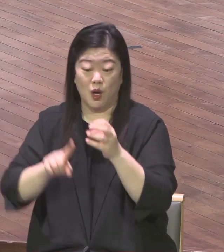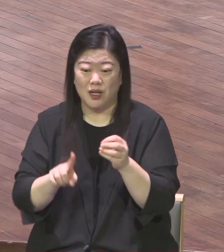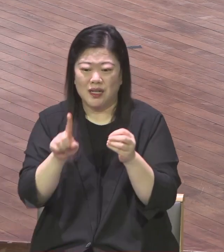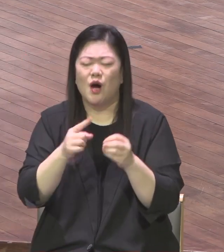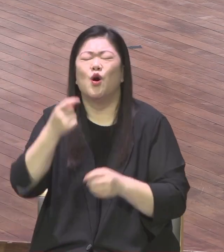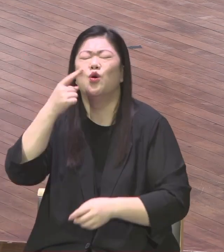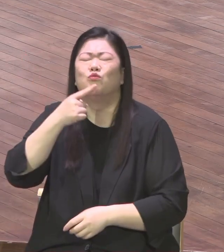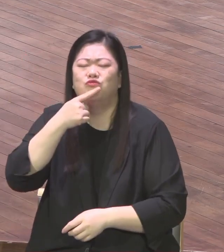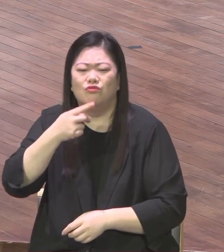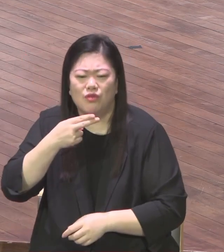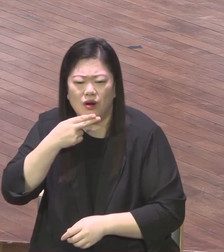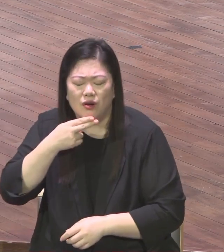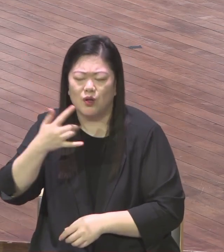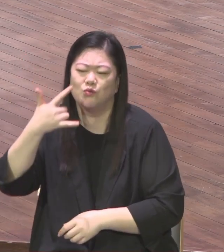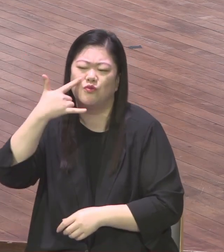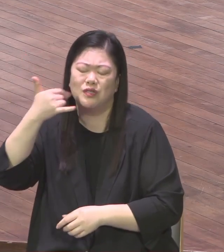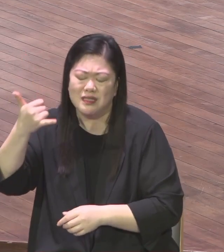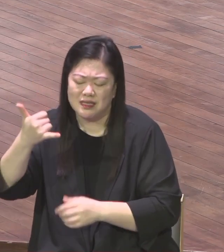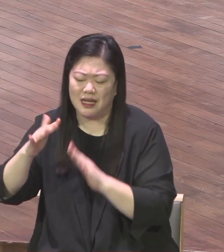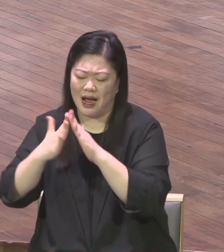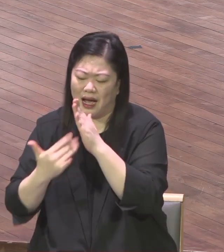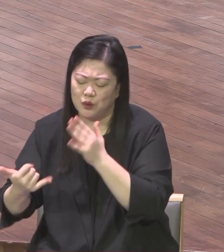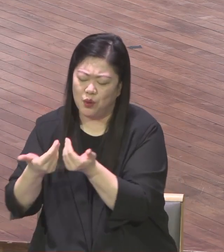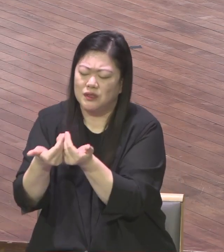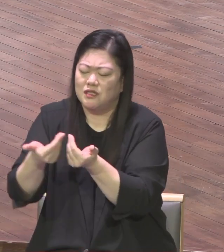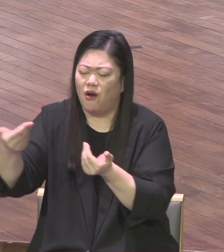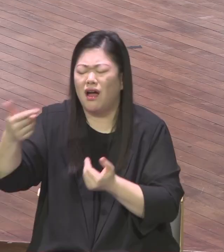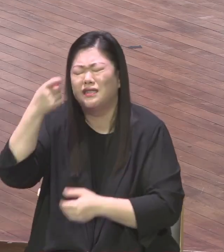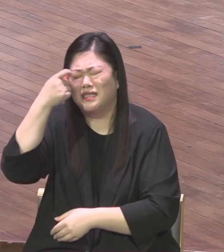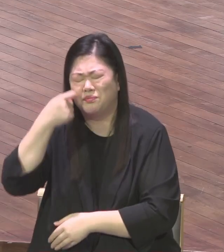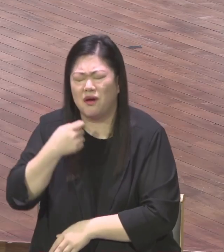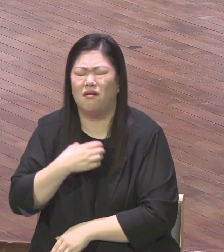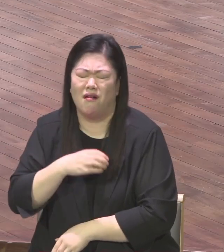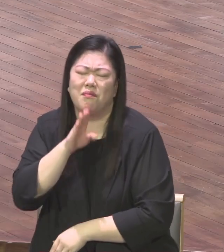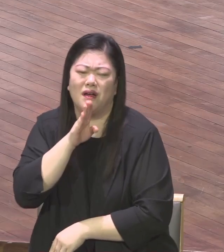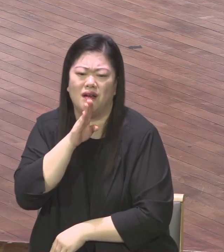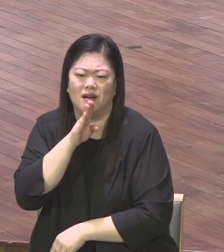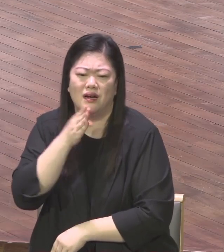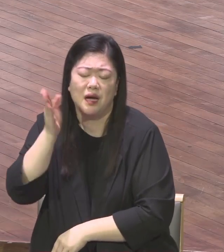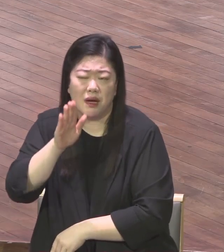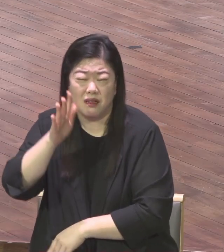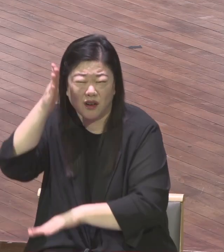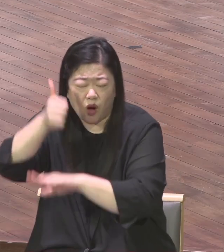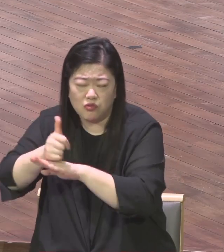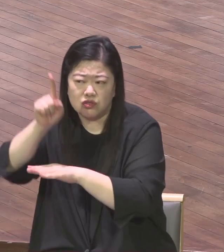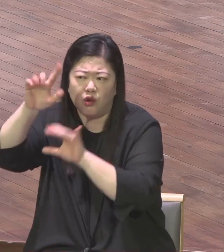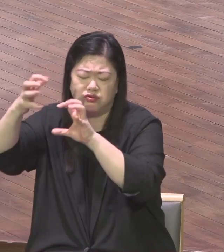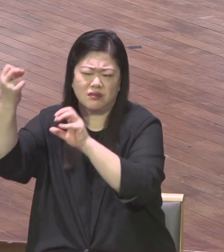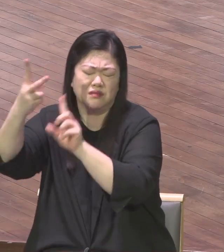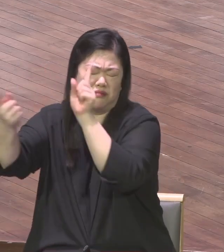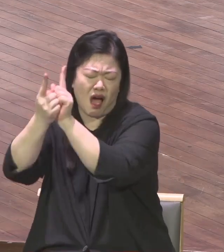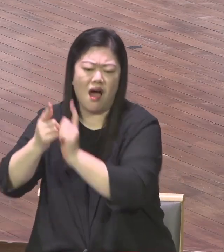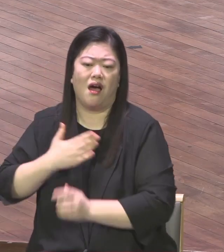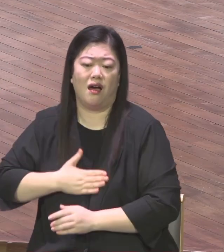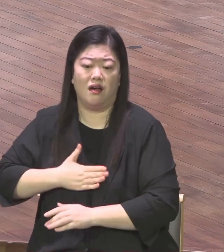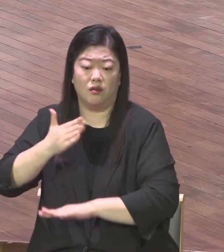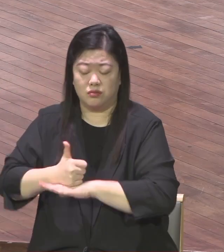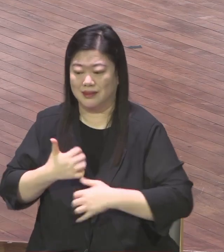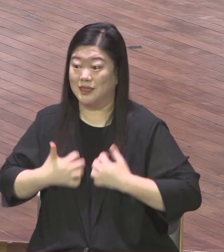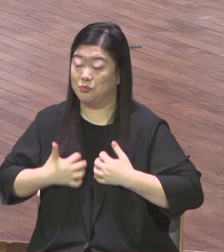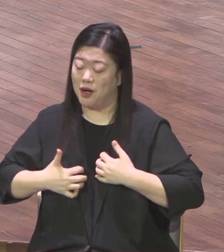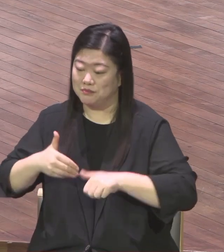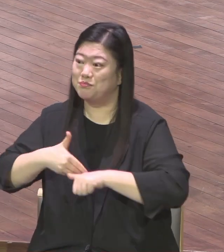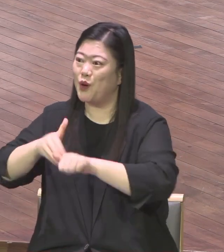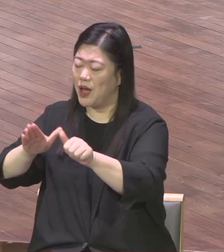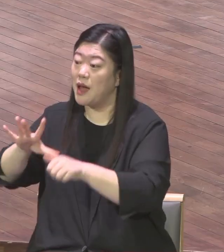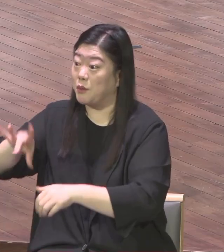인간이라 헤어진 것이 좀 슬프긴 해도 또 만나니까 천국에서, 아멘. 천국에서